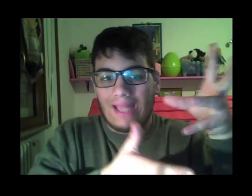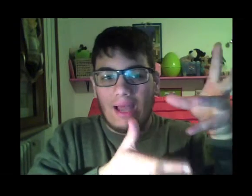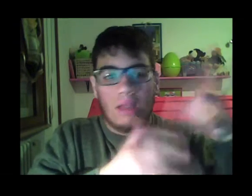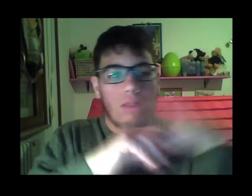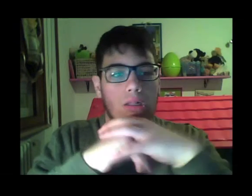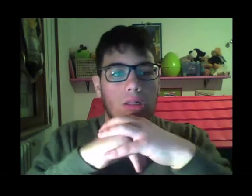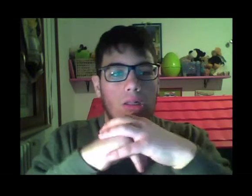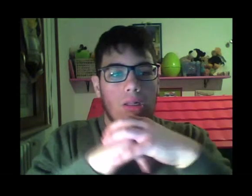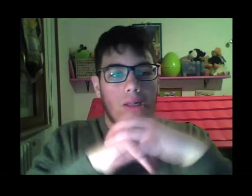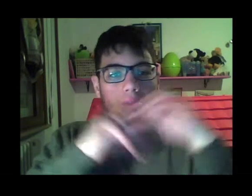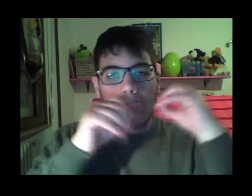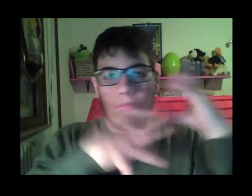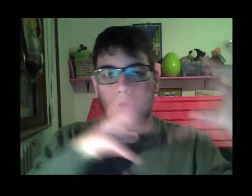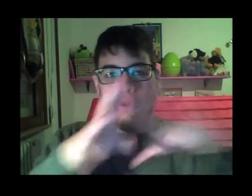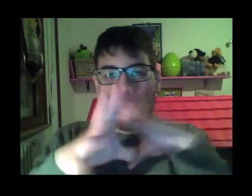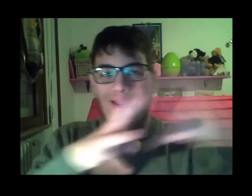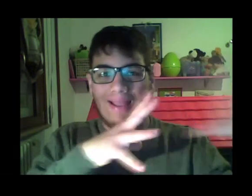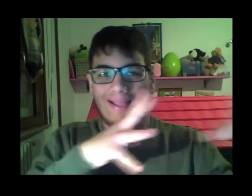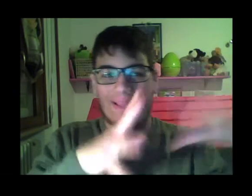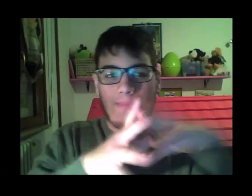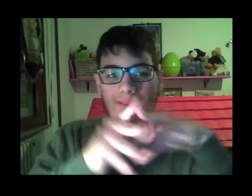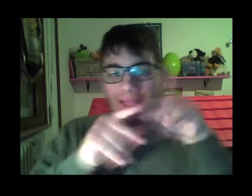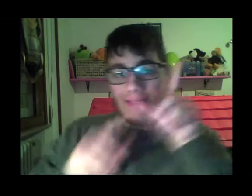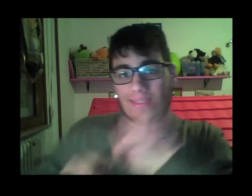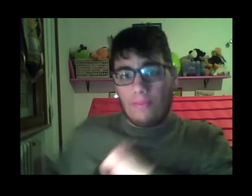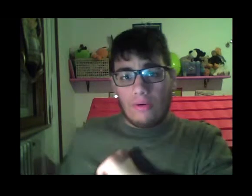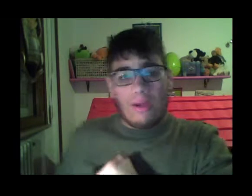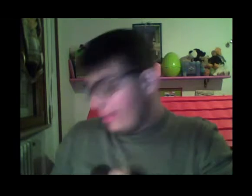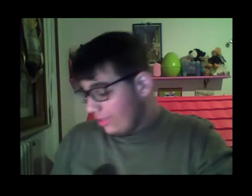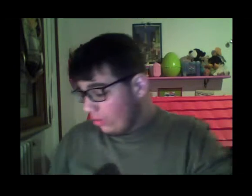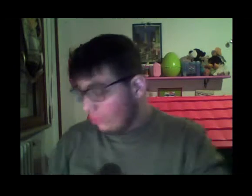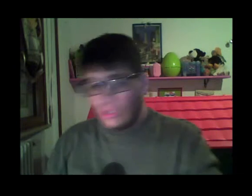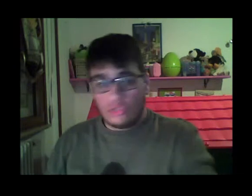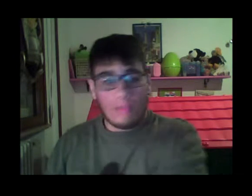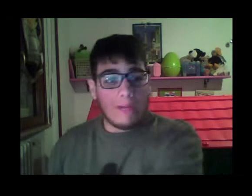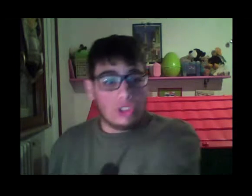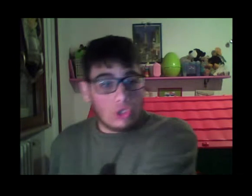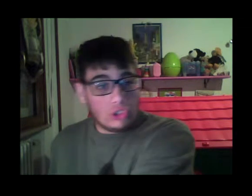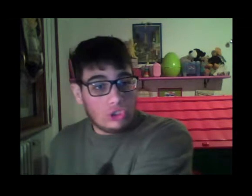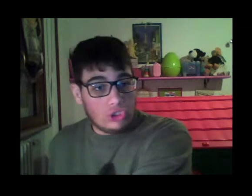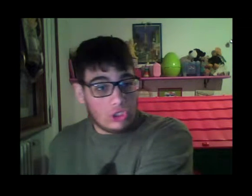con i led di intermittenza, programmati con questo magico aggeccino,